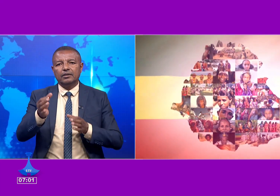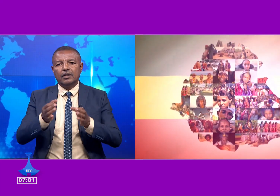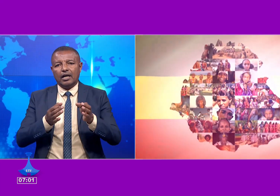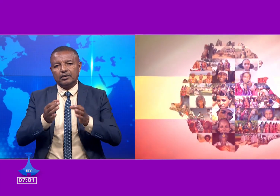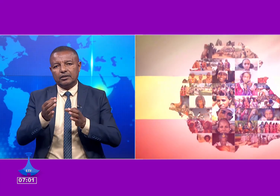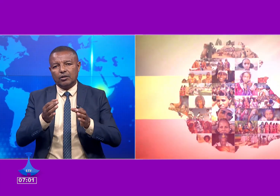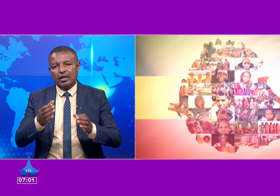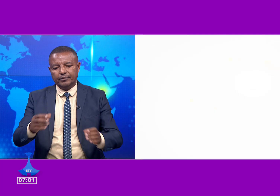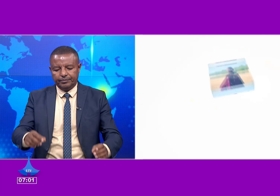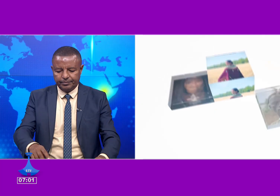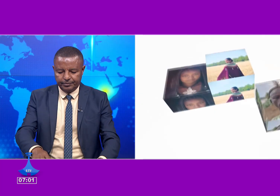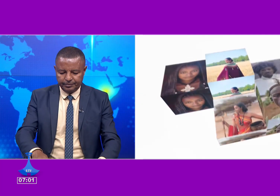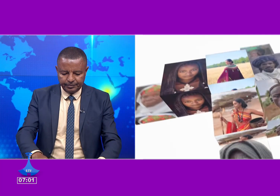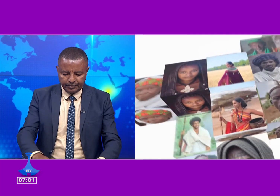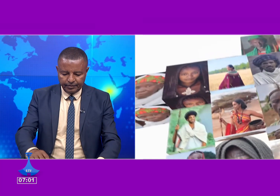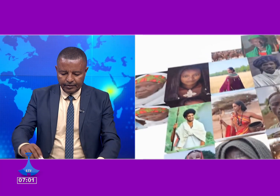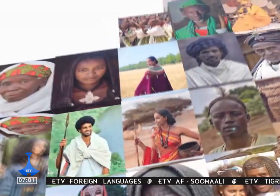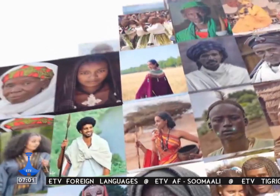እንደሚገኝ አስረድተዋል።